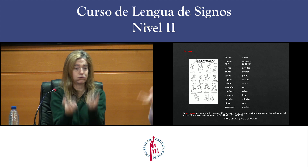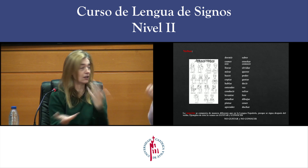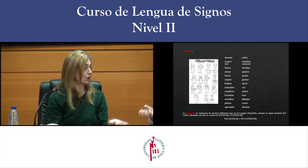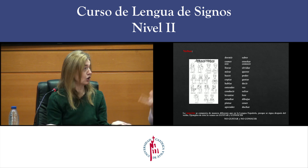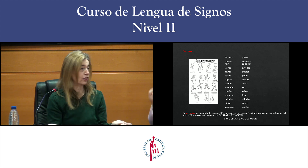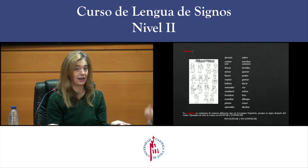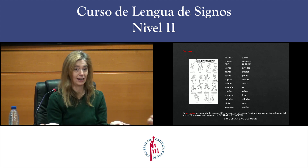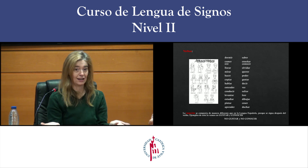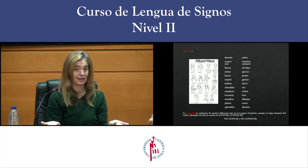cuece